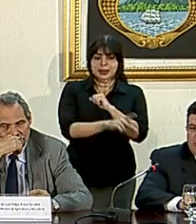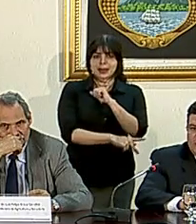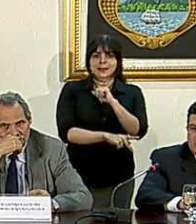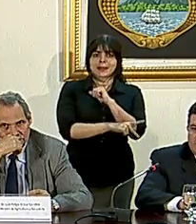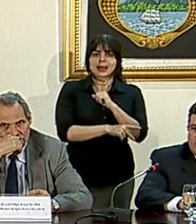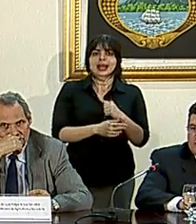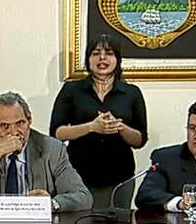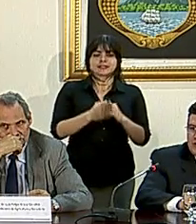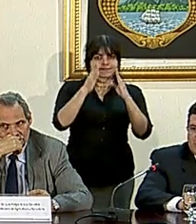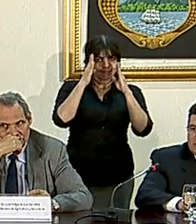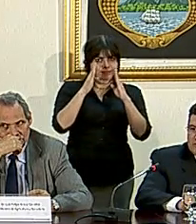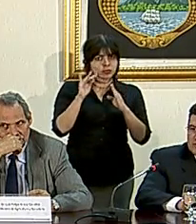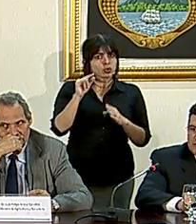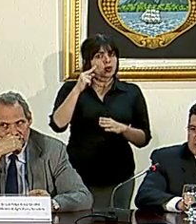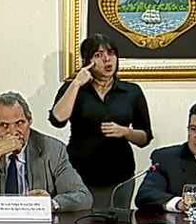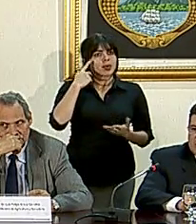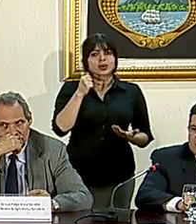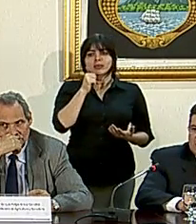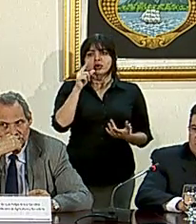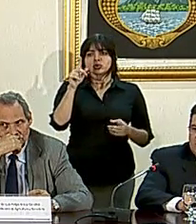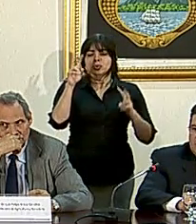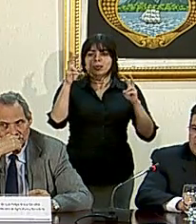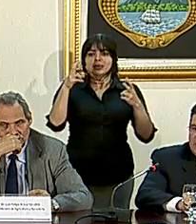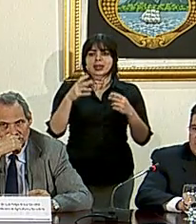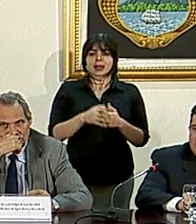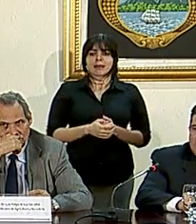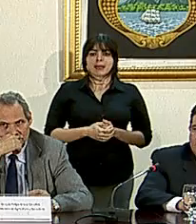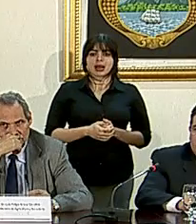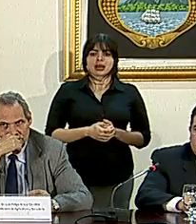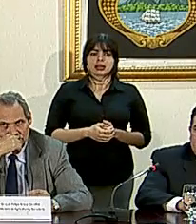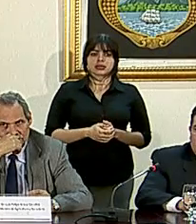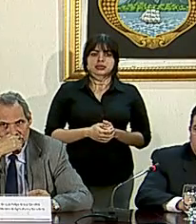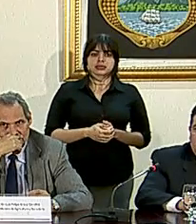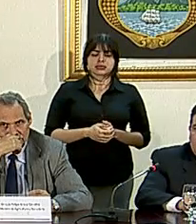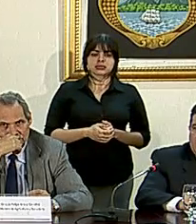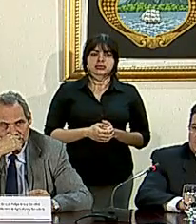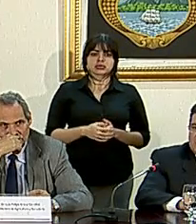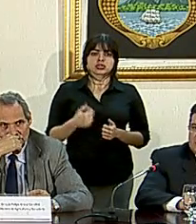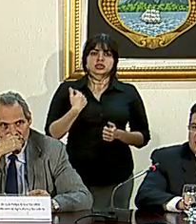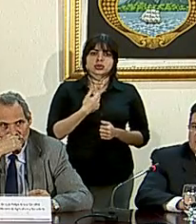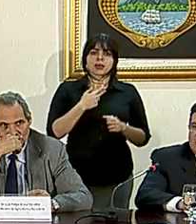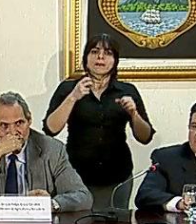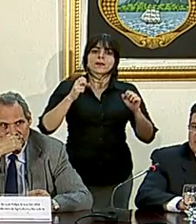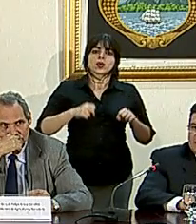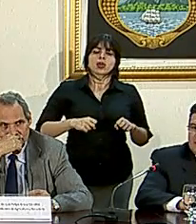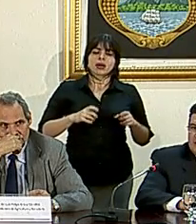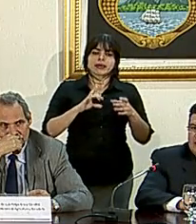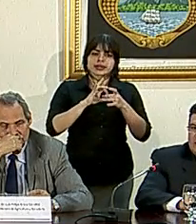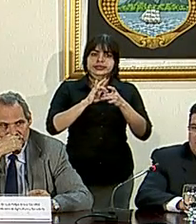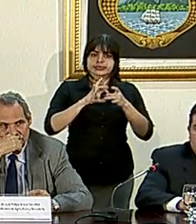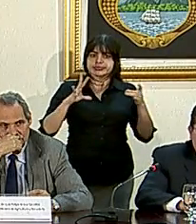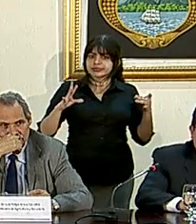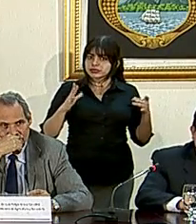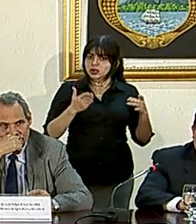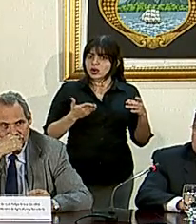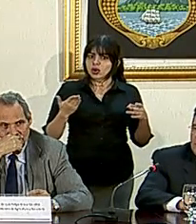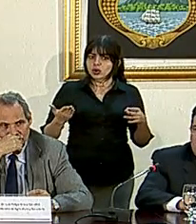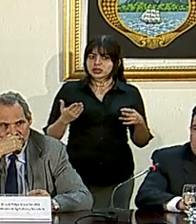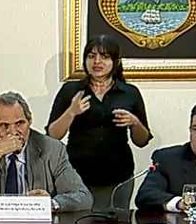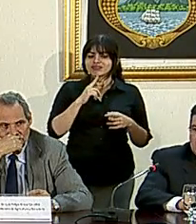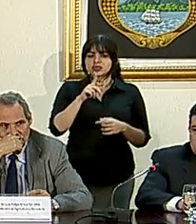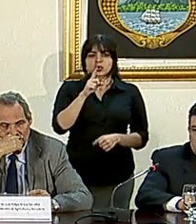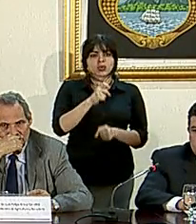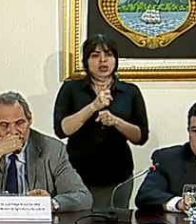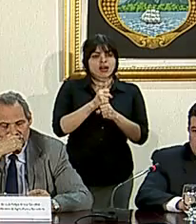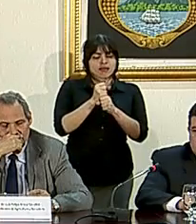República aborda como gobierno, no es un tema donde podamos deslindar cosas, sino que es un